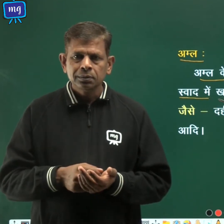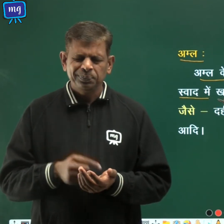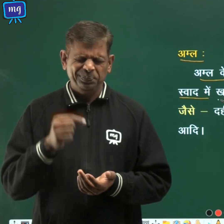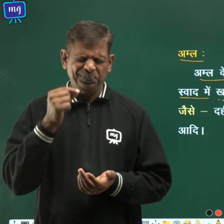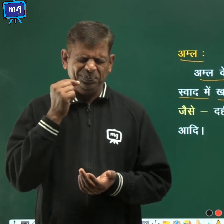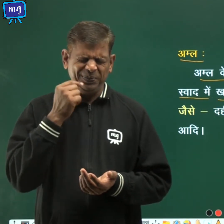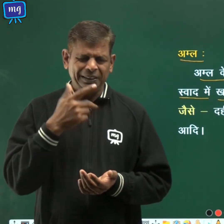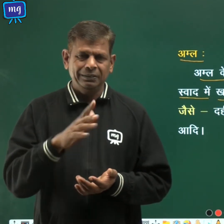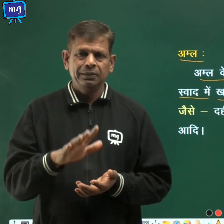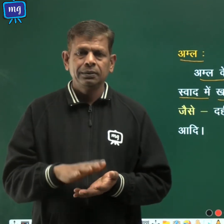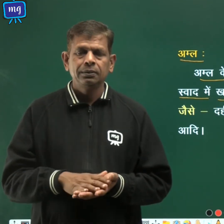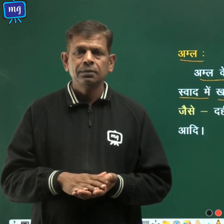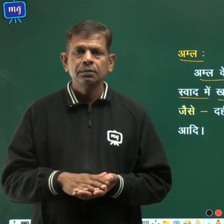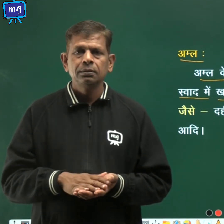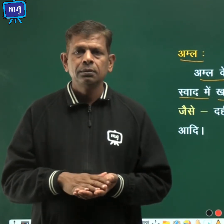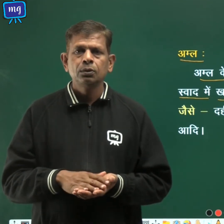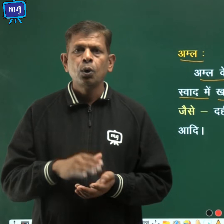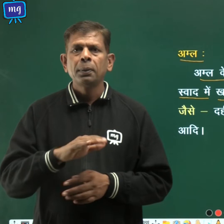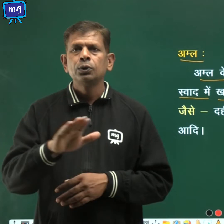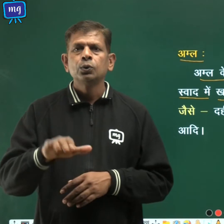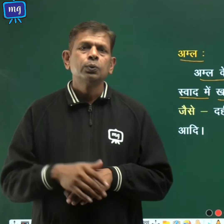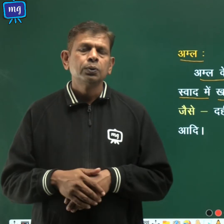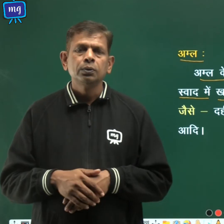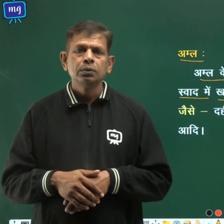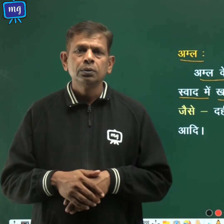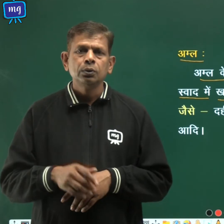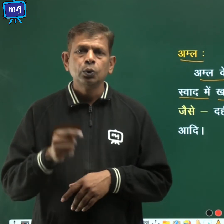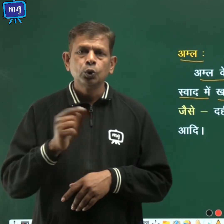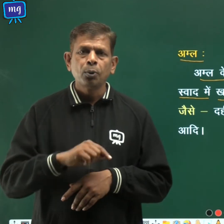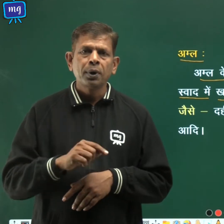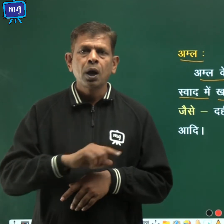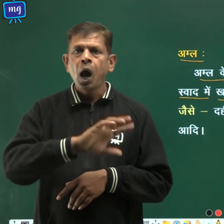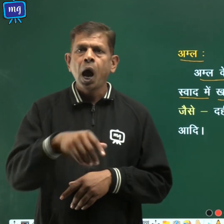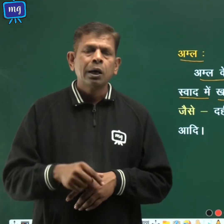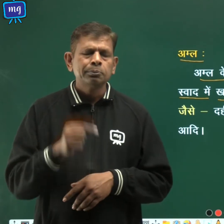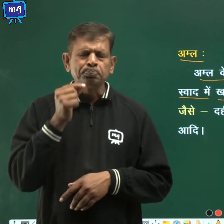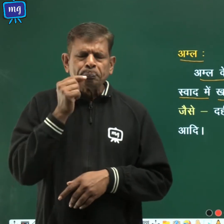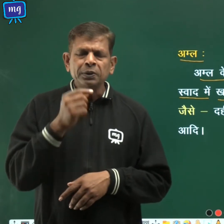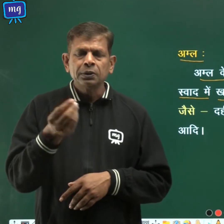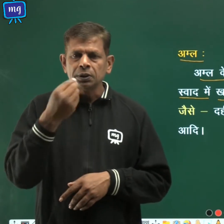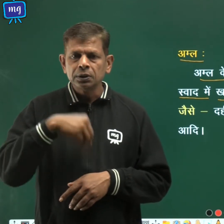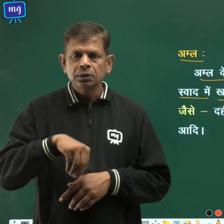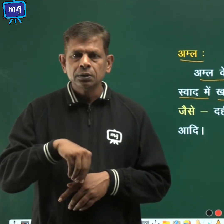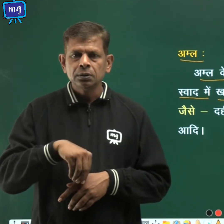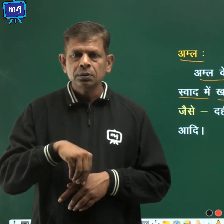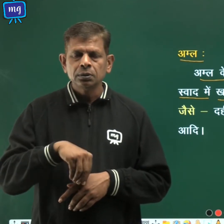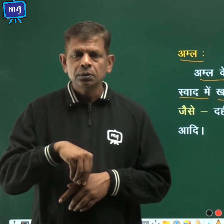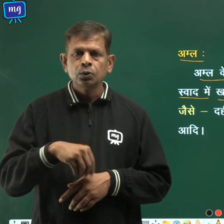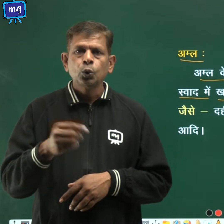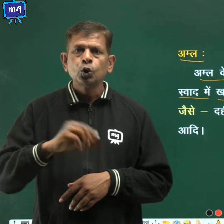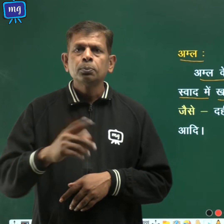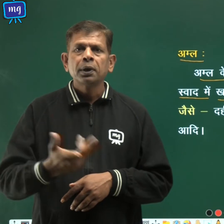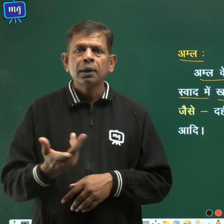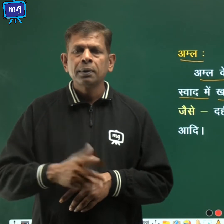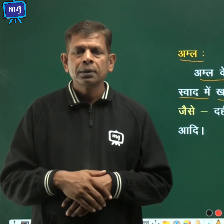खट्टे होते हैं। बच्चों, जो भी हम खट्टी चीज़ खाते हैं उसमें क्या